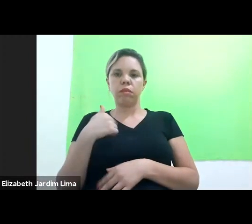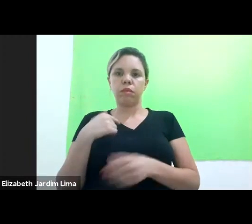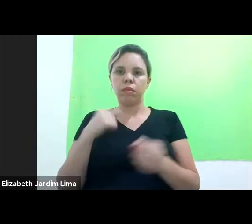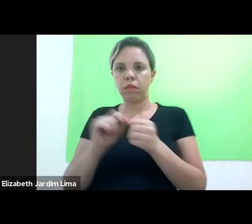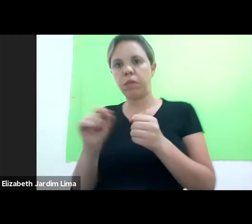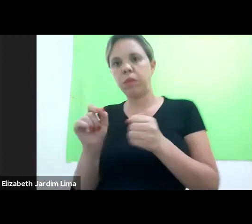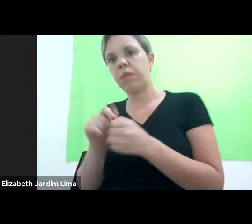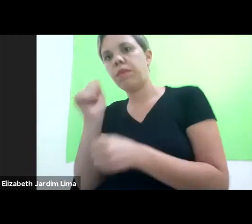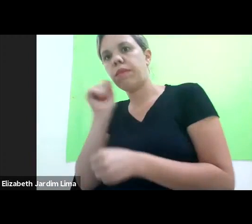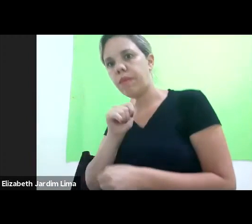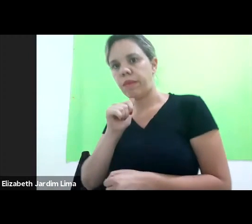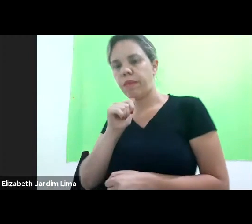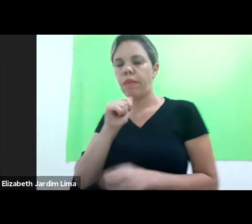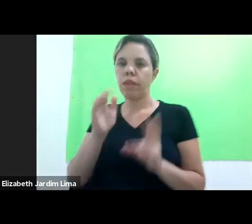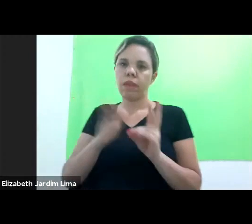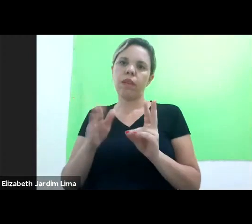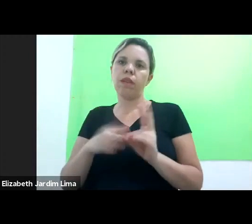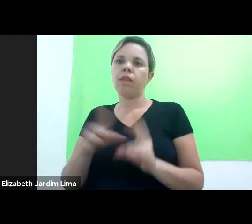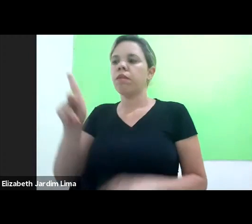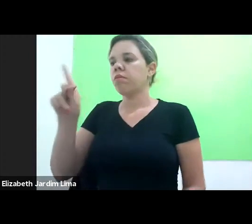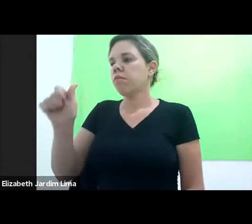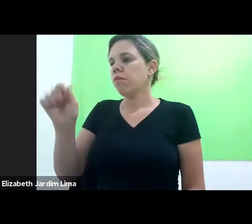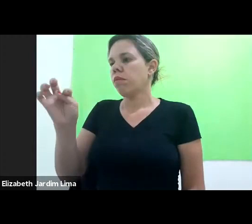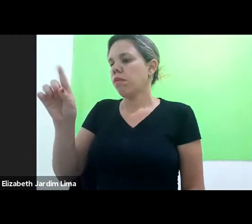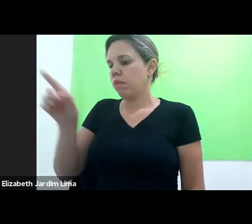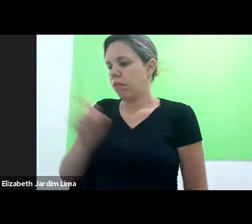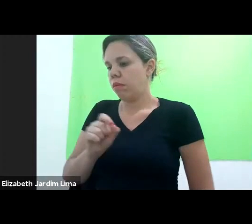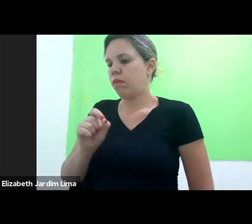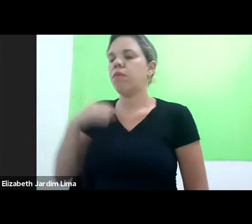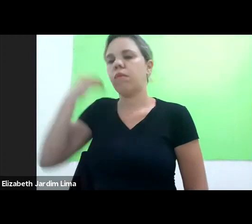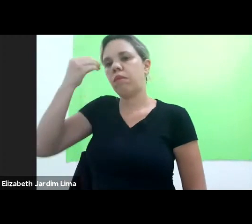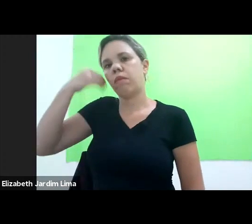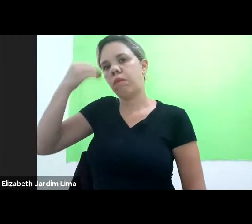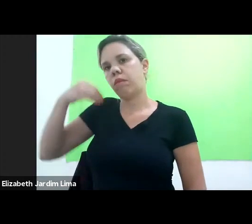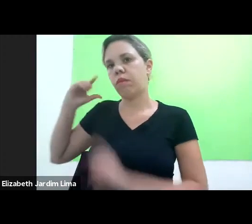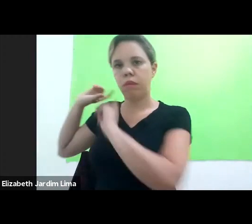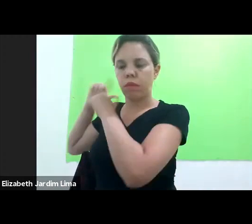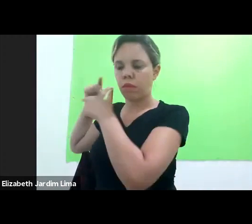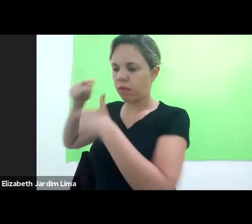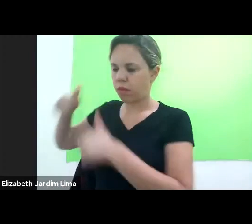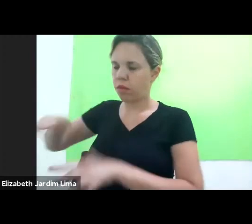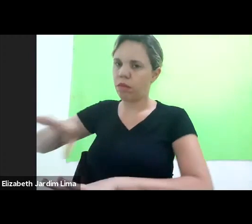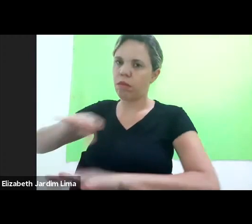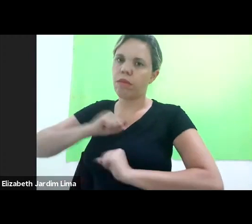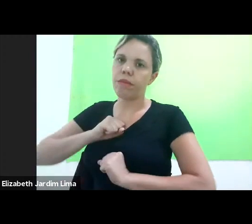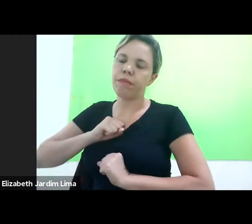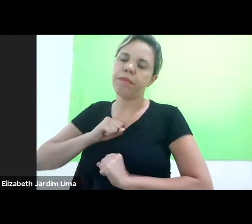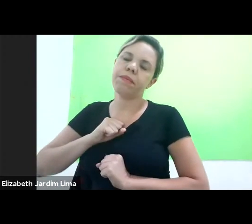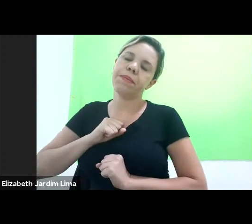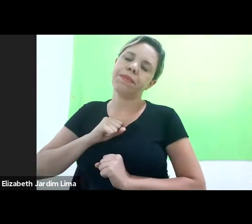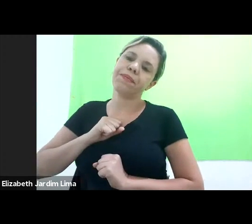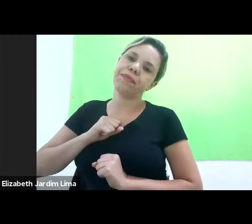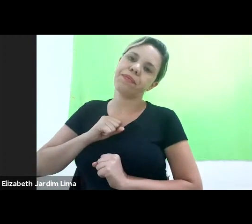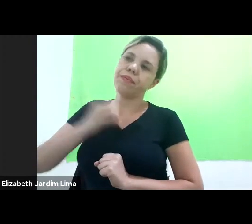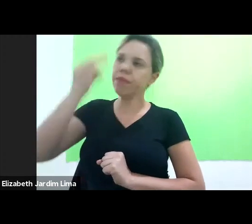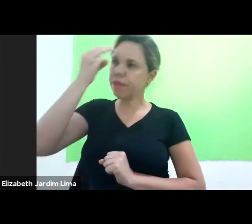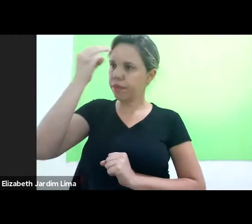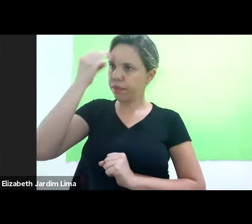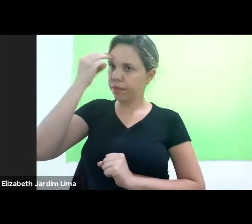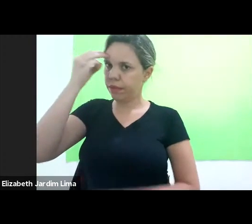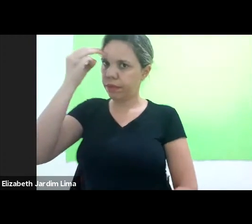mulher indígena pataxó é a bagagem ancestral que eu trago, né, comigo, de uma memória